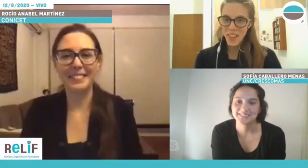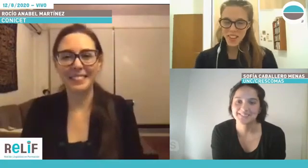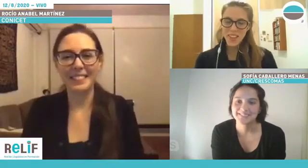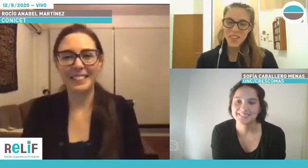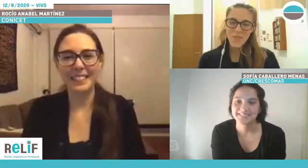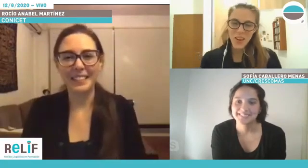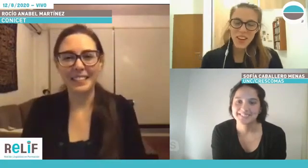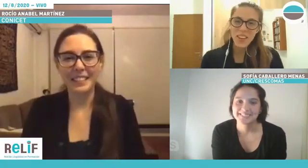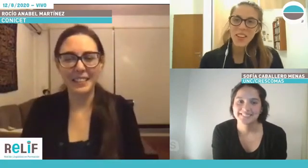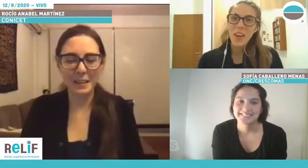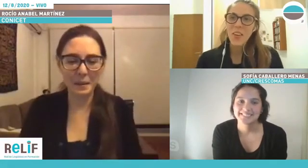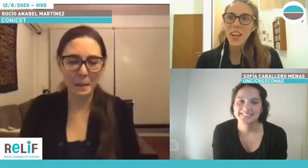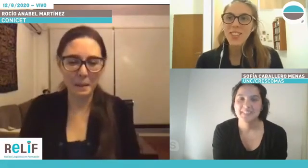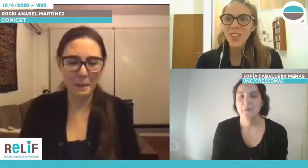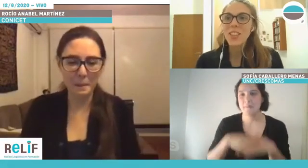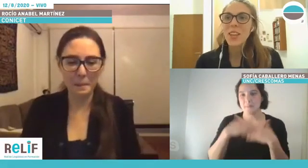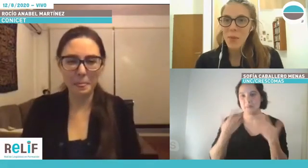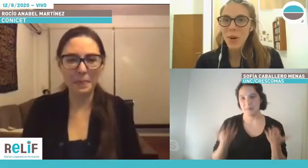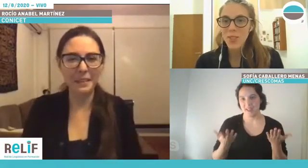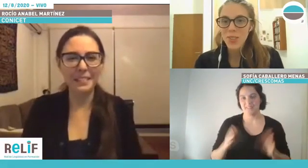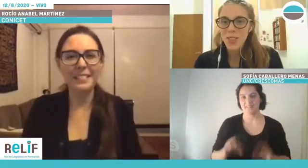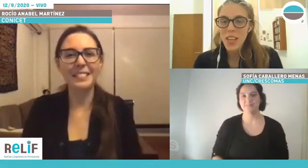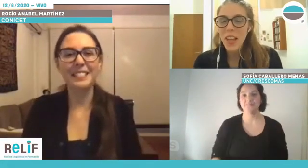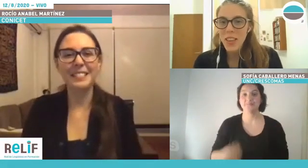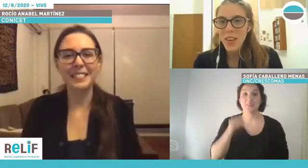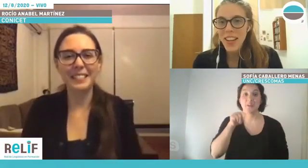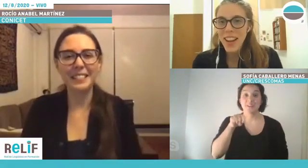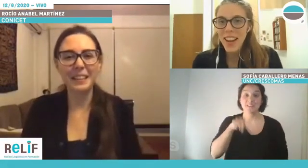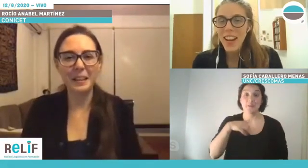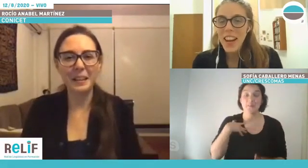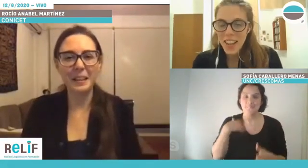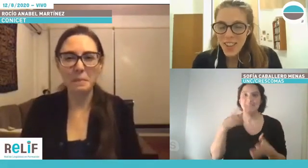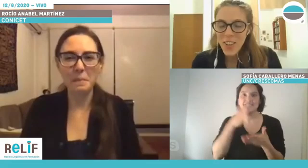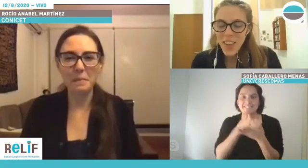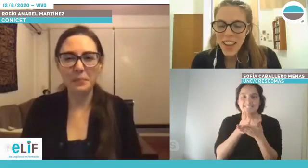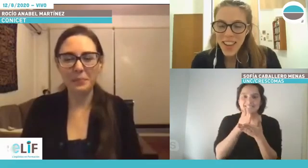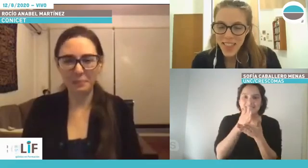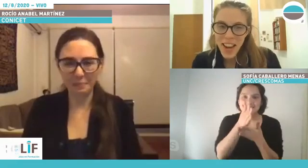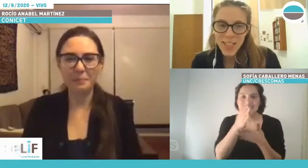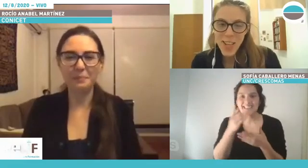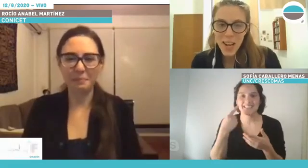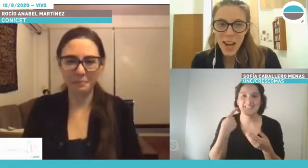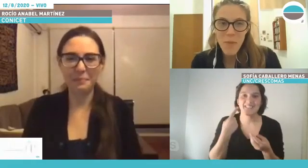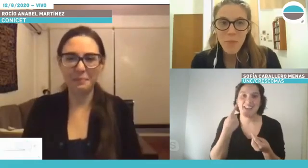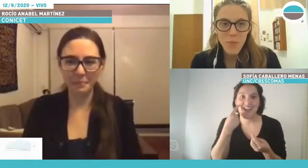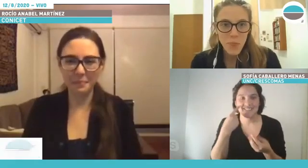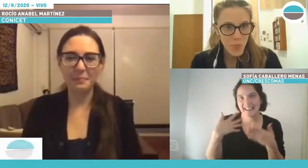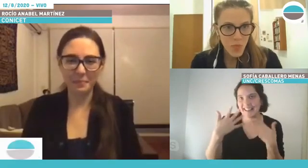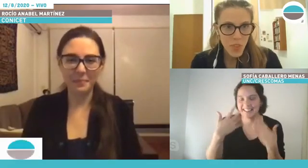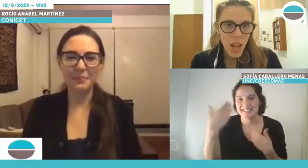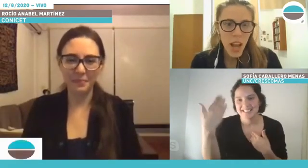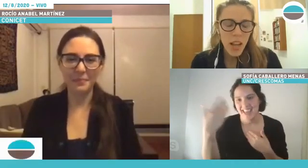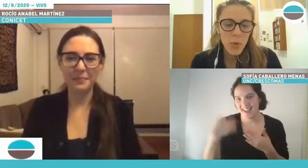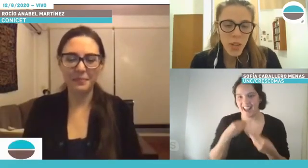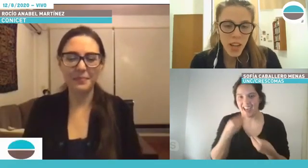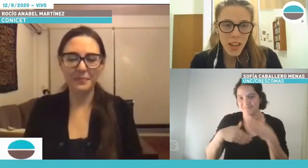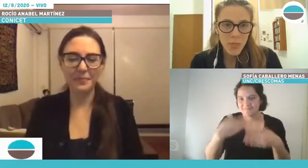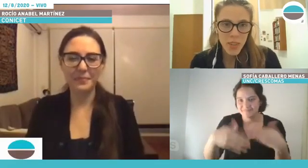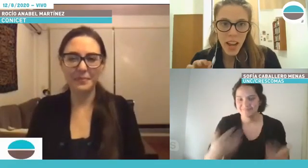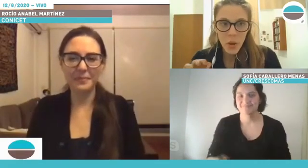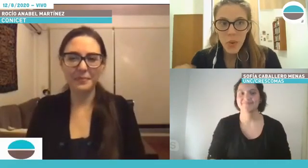extenso. Bueno, con eso te vamos siguiendo en el resto de la charla.